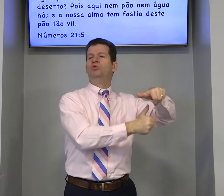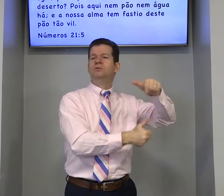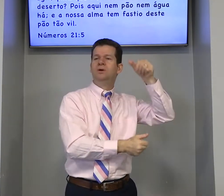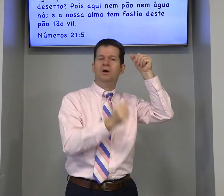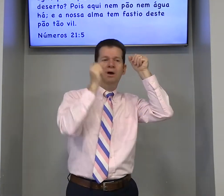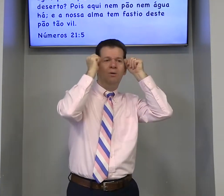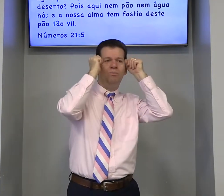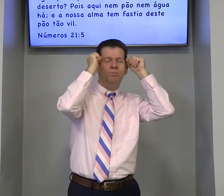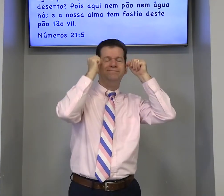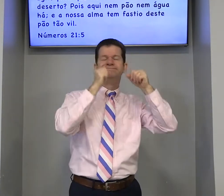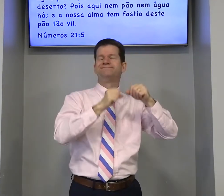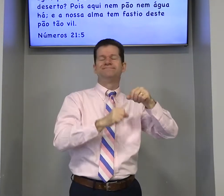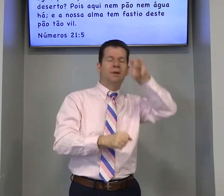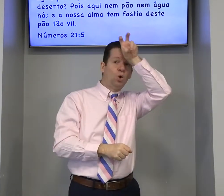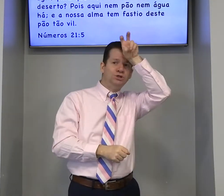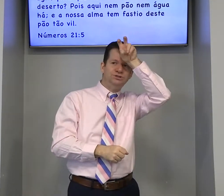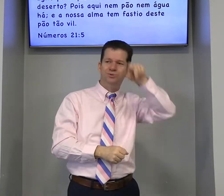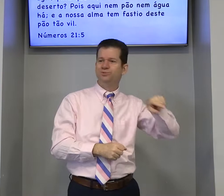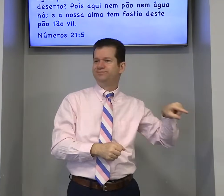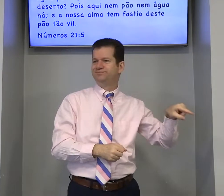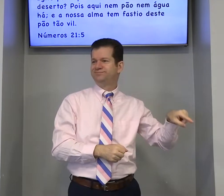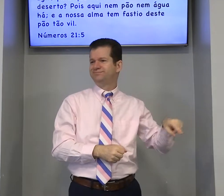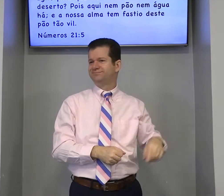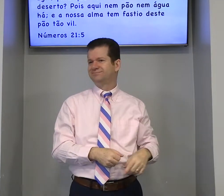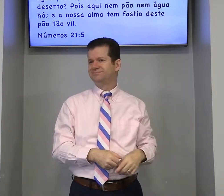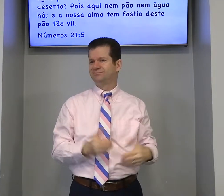com vontade de voltar no mundo, no Egito.